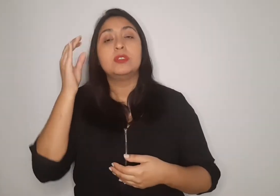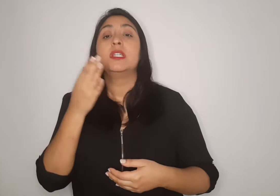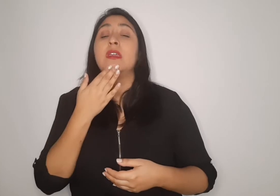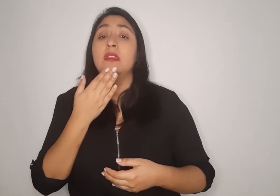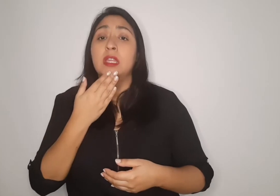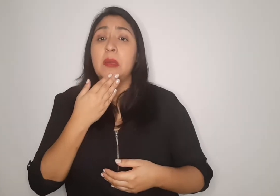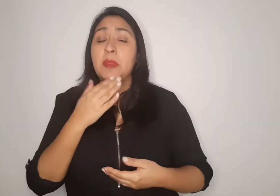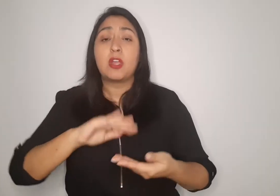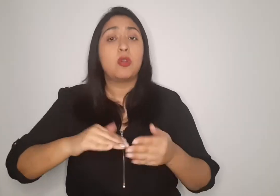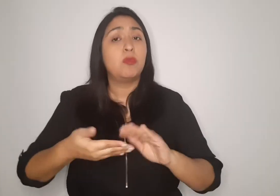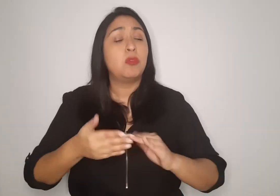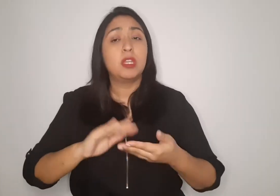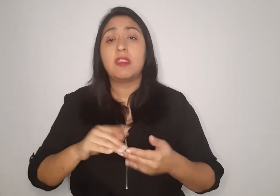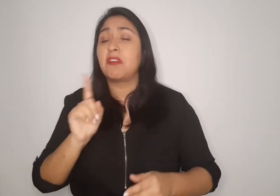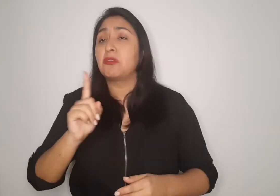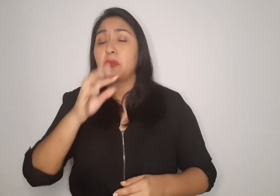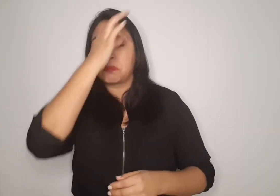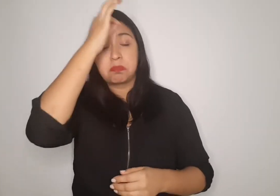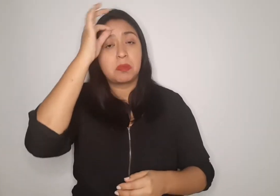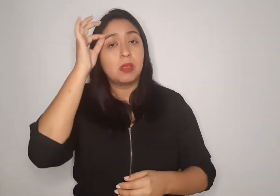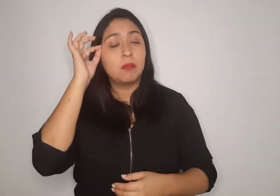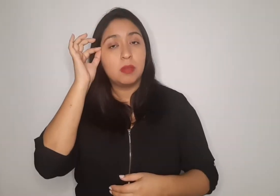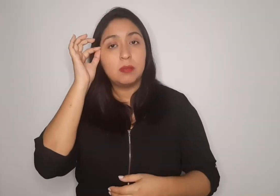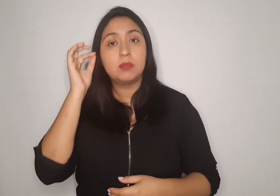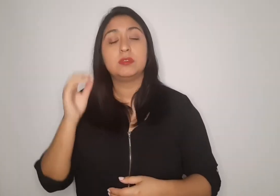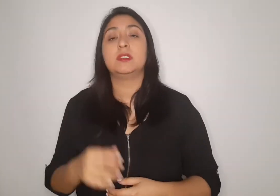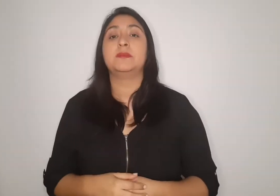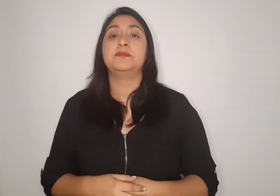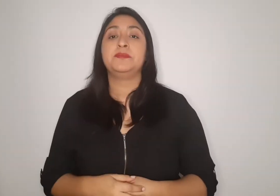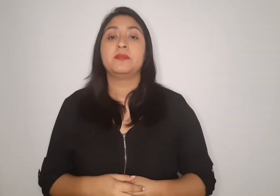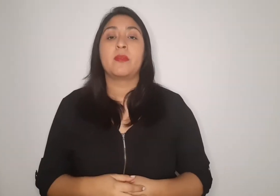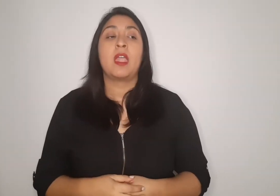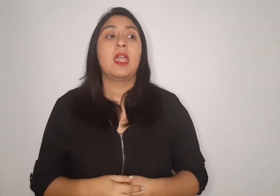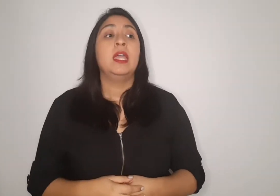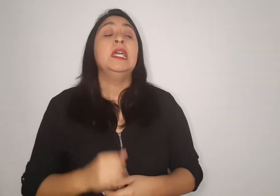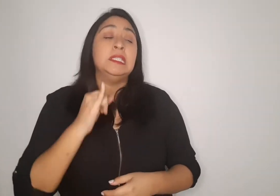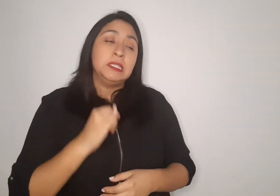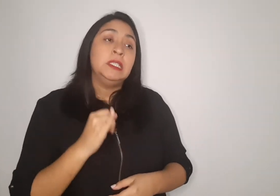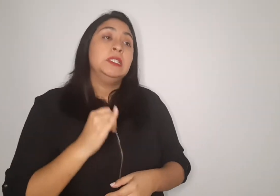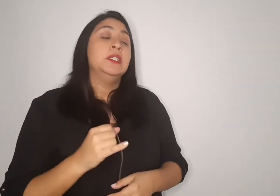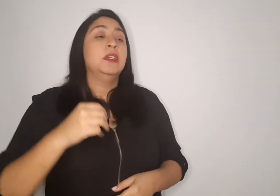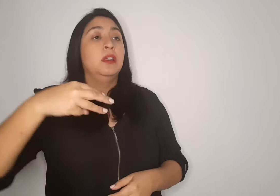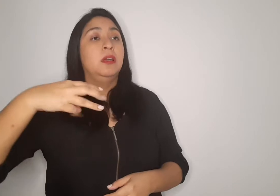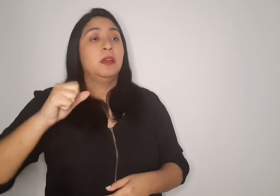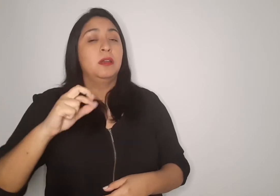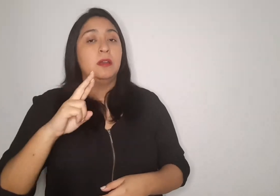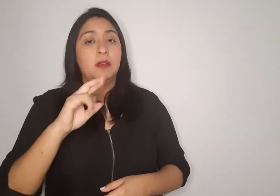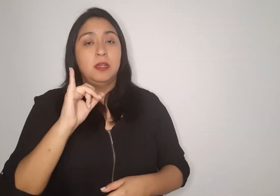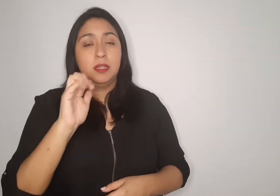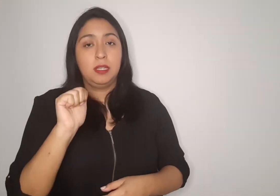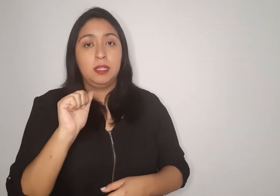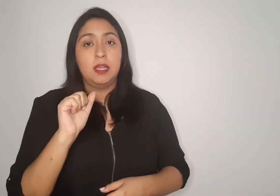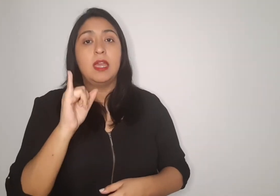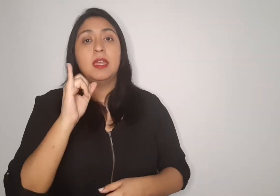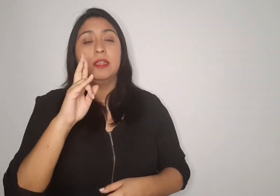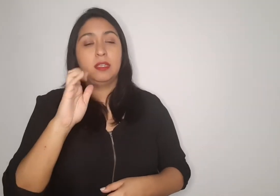mapuche? Bueno, tenemos, María Irene sabe y todo el equipo del MAVI que hay bastantes historias y bastantes